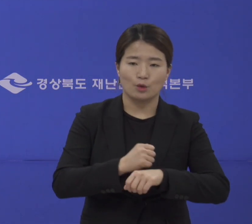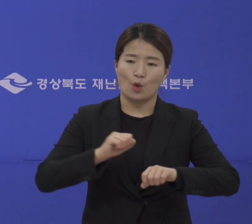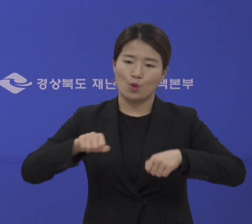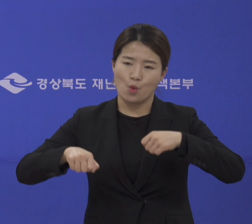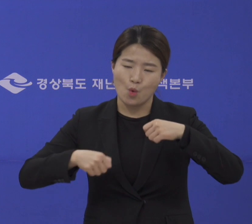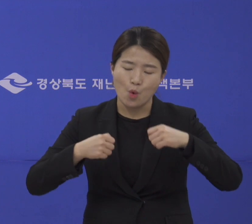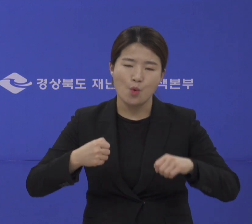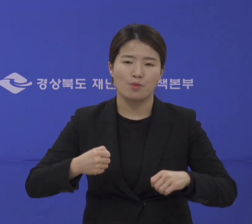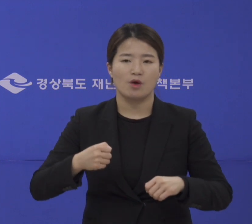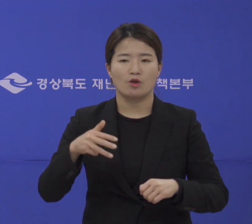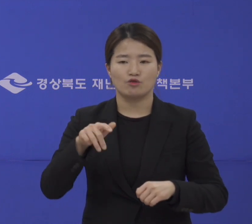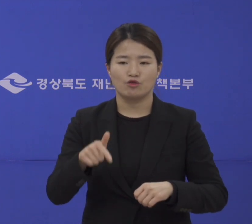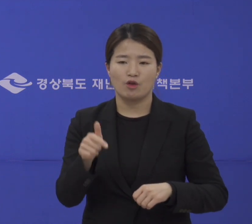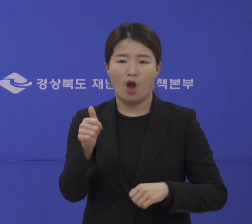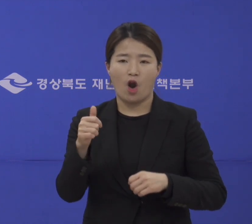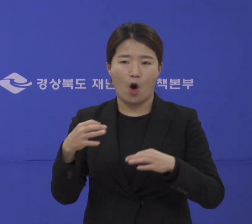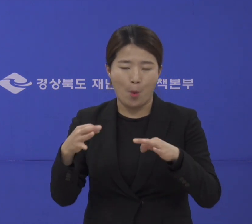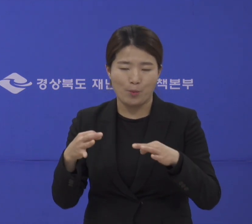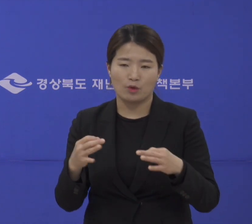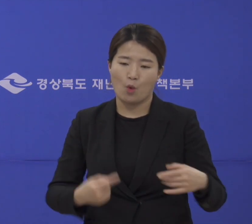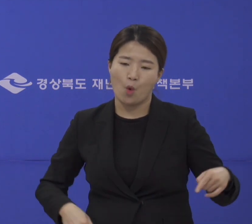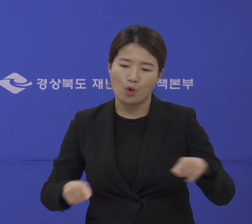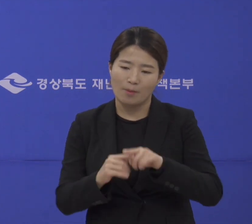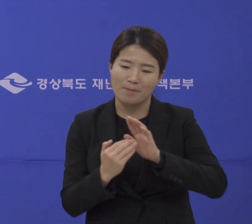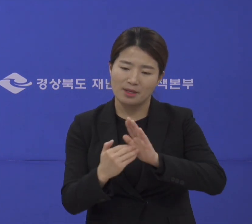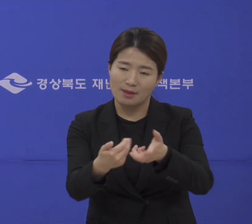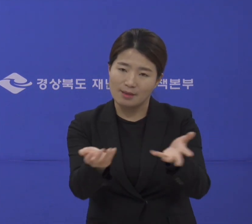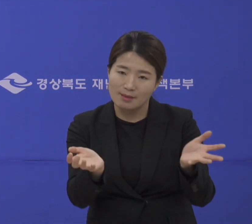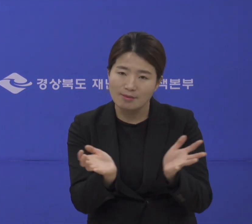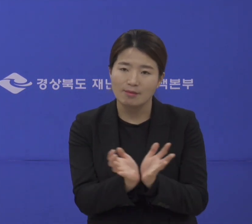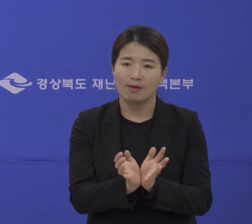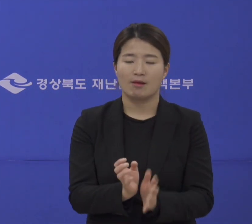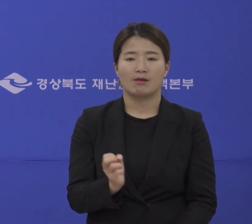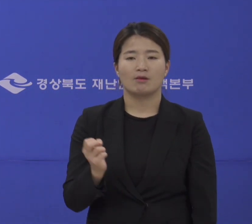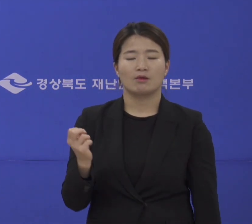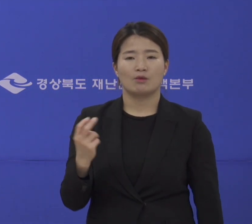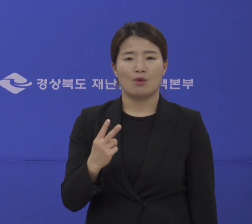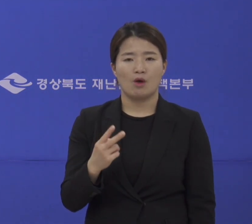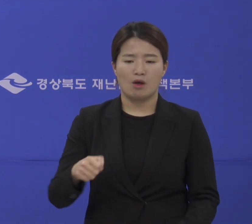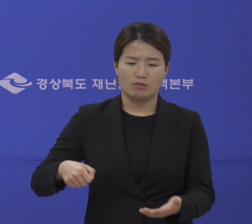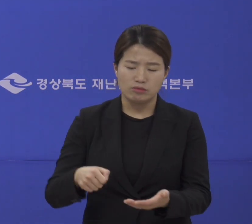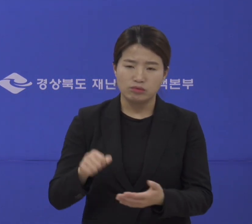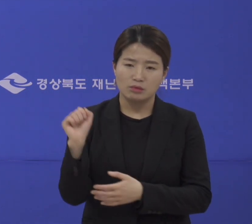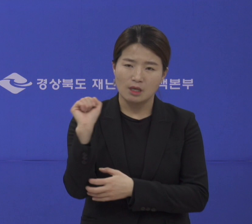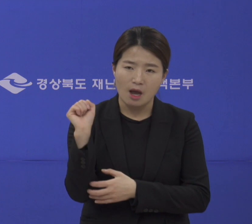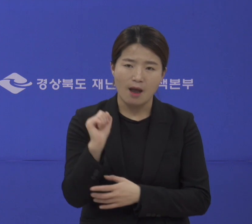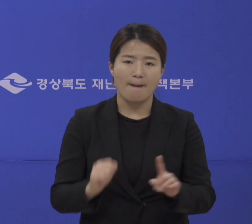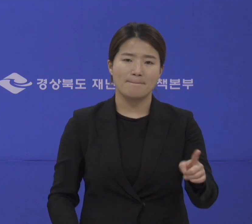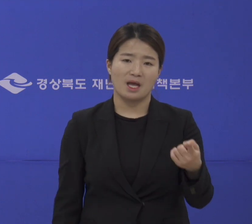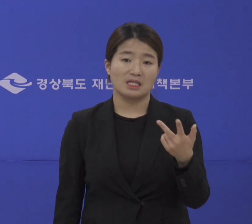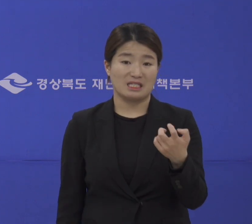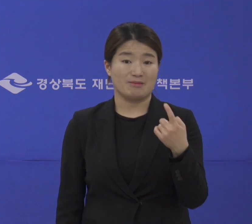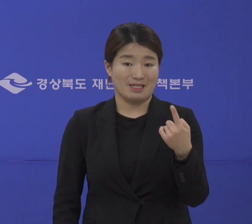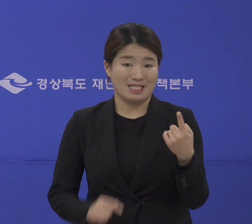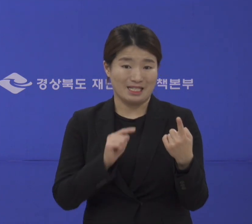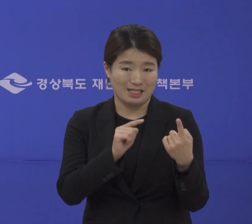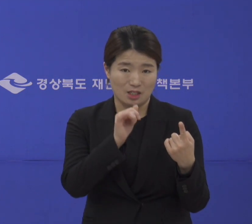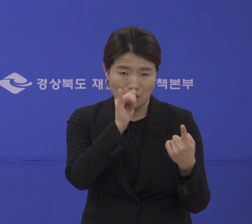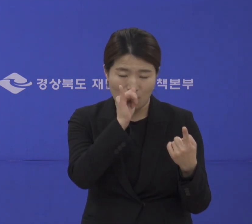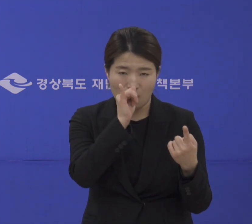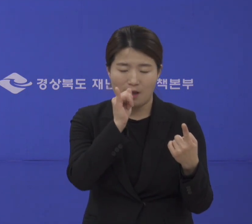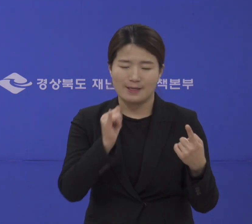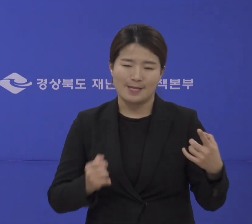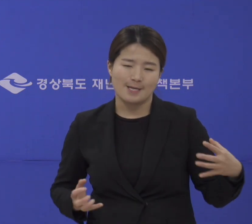동물방역부서 및 축협 공동방제단, 또 소독차량 171대 이런